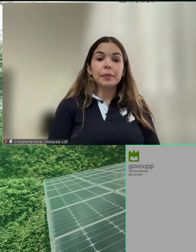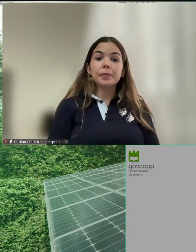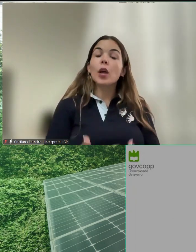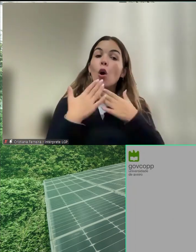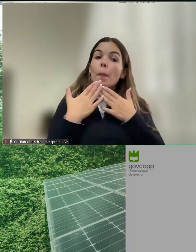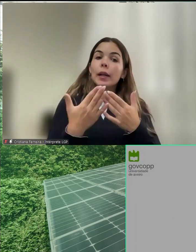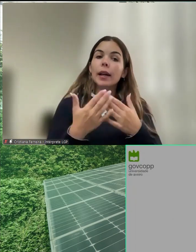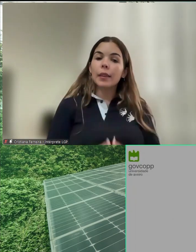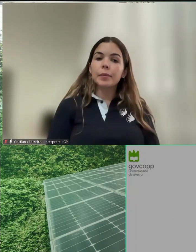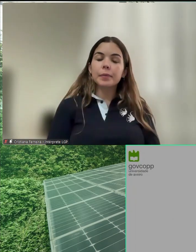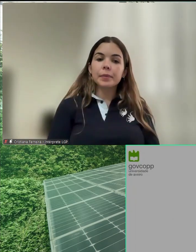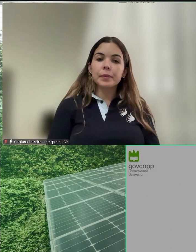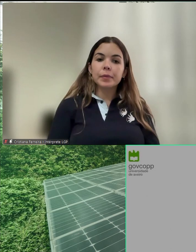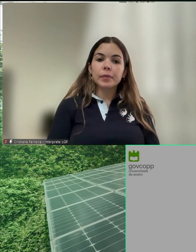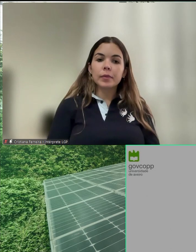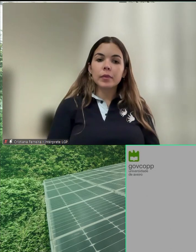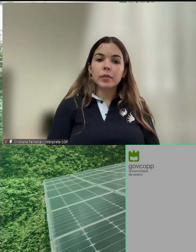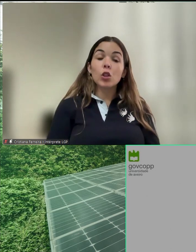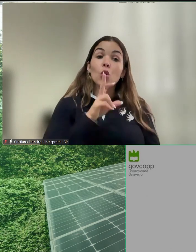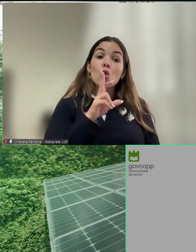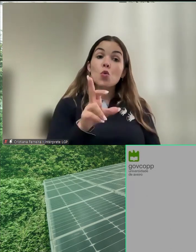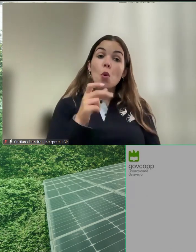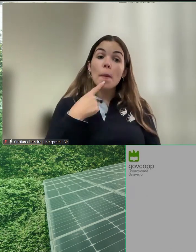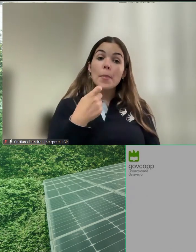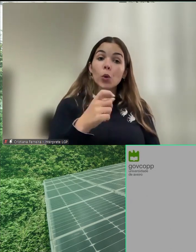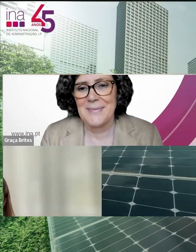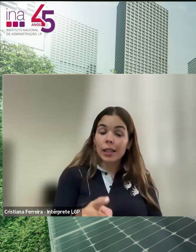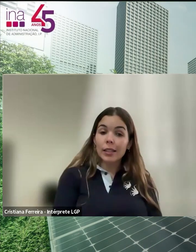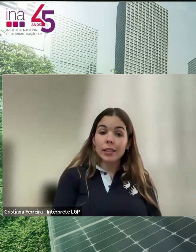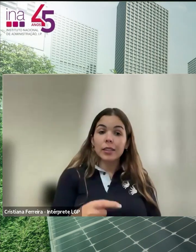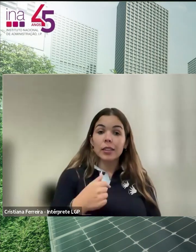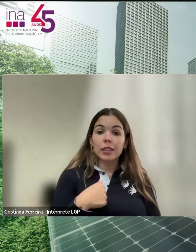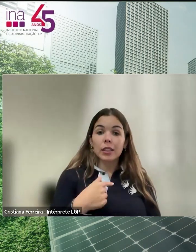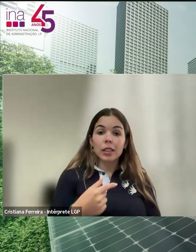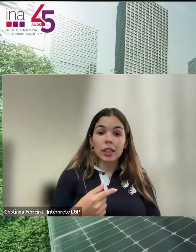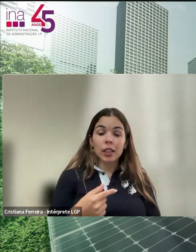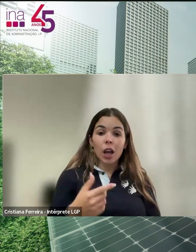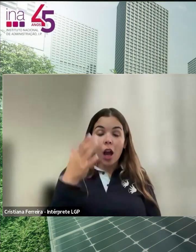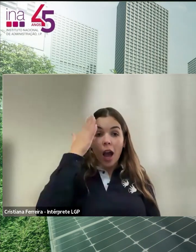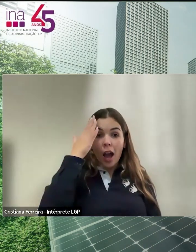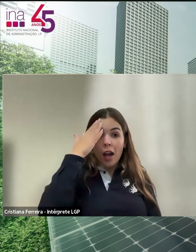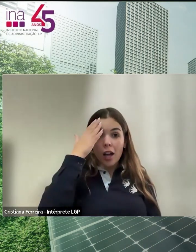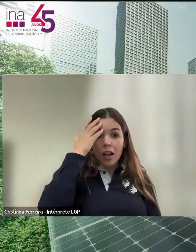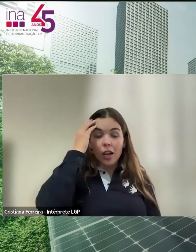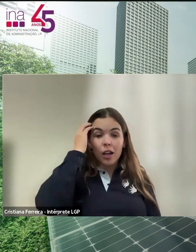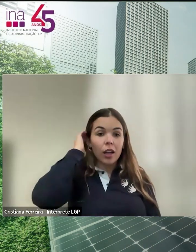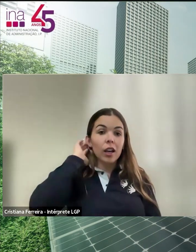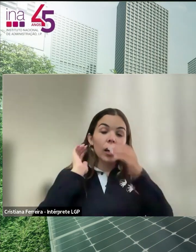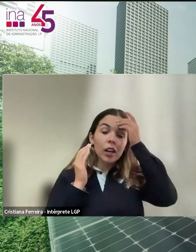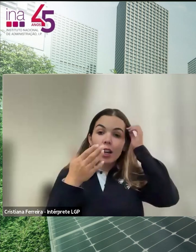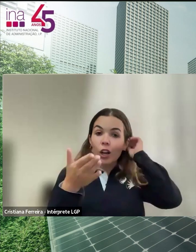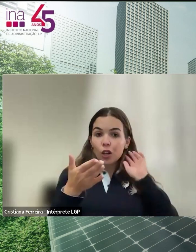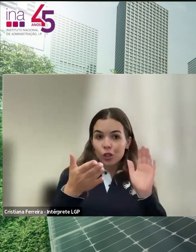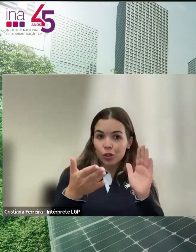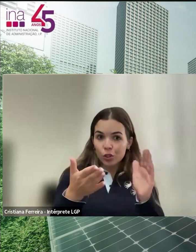Obrigada. Para responder a essa pergunta, eu acho que me vou socorrer aqui de uma pequena cábula que penso